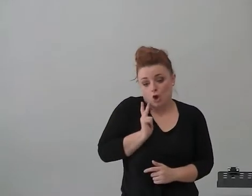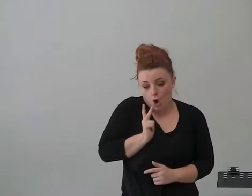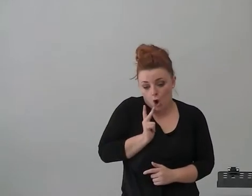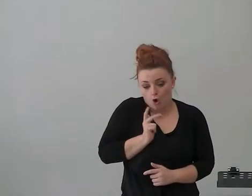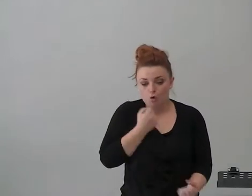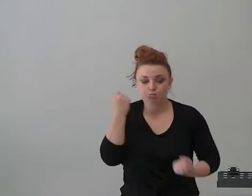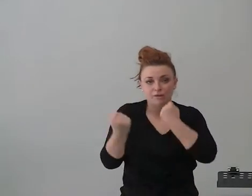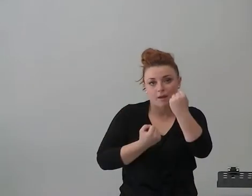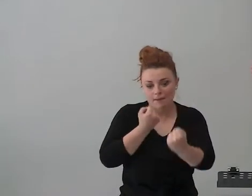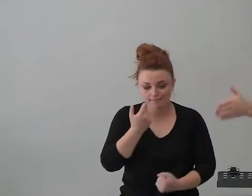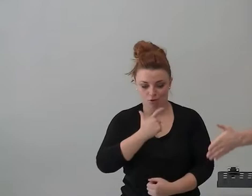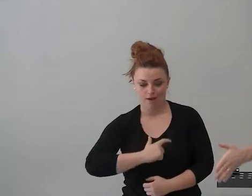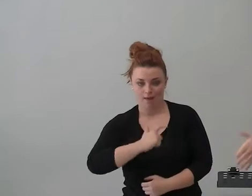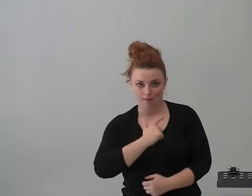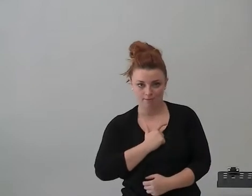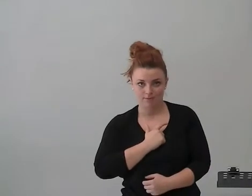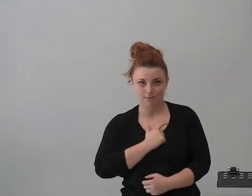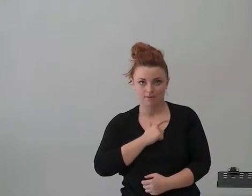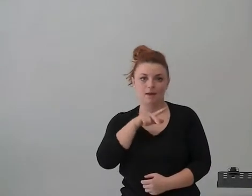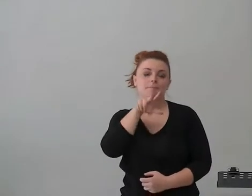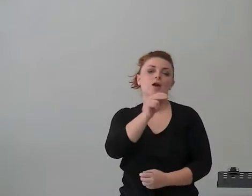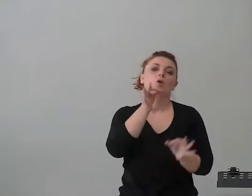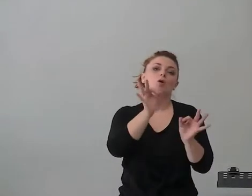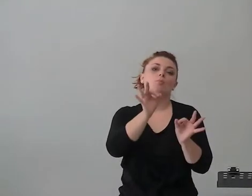Io parlo di prima della mia conversione e dopo.